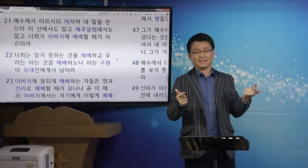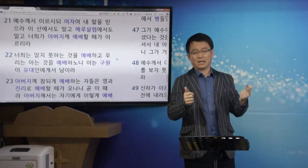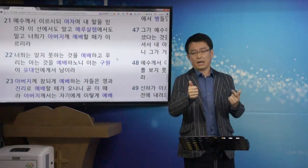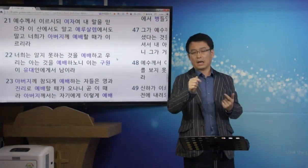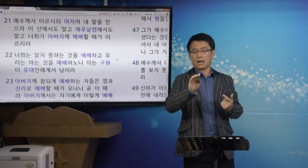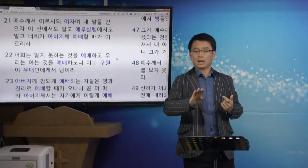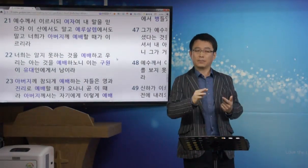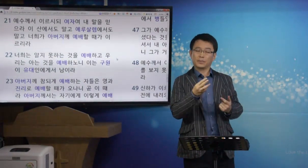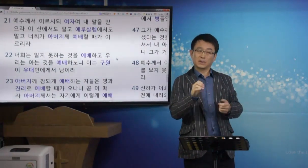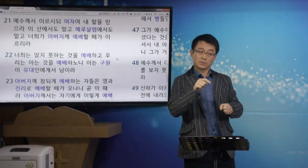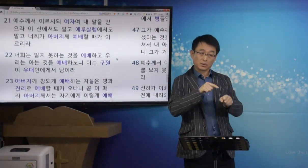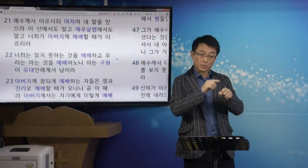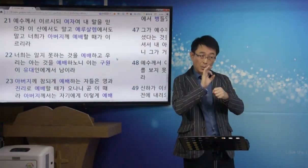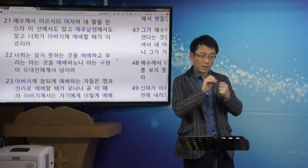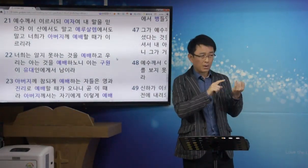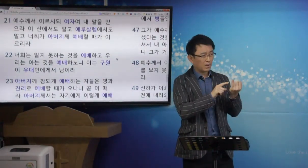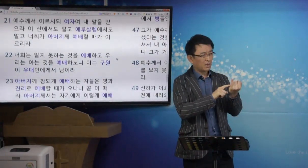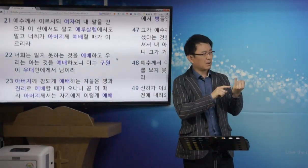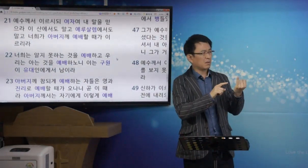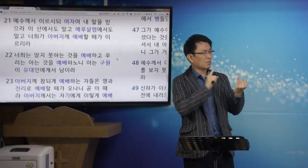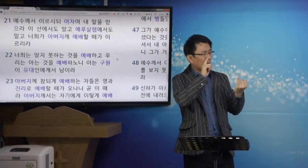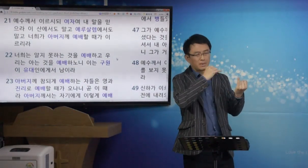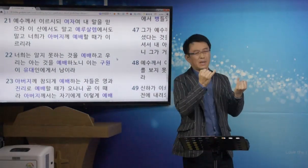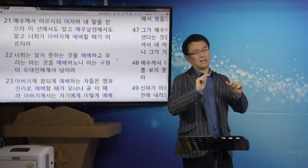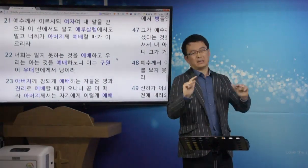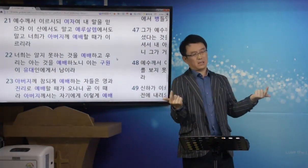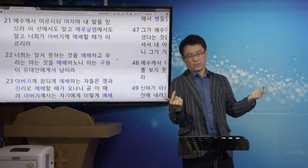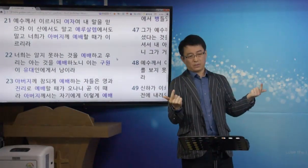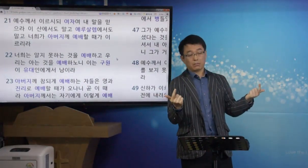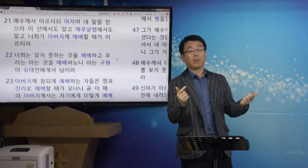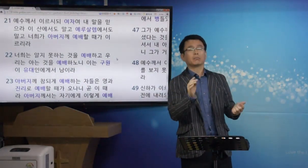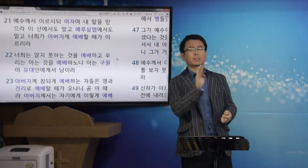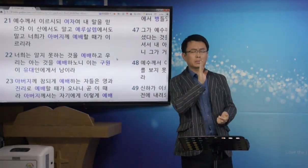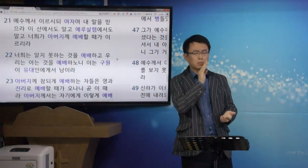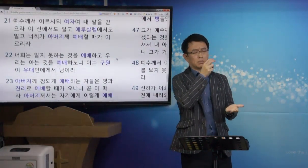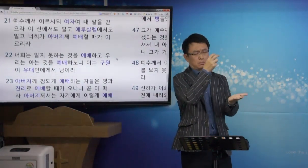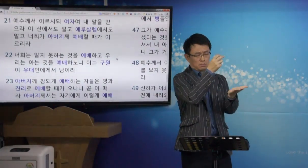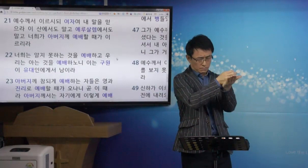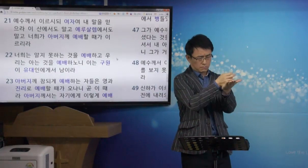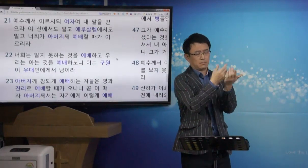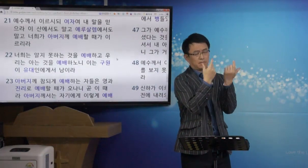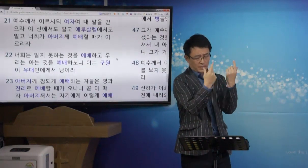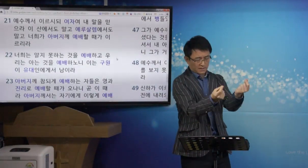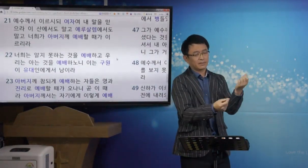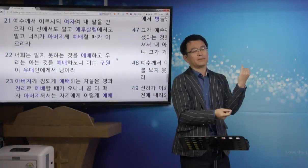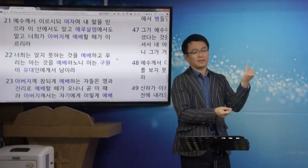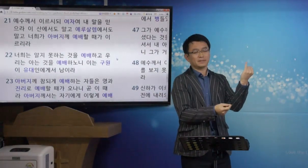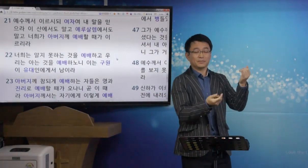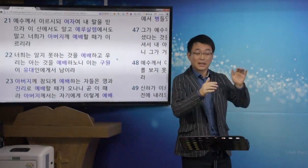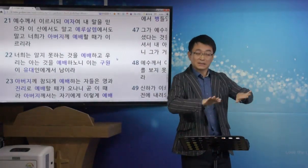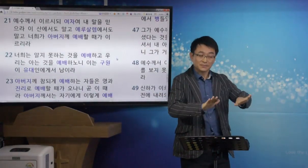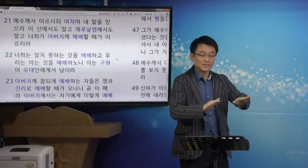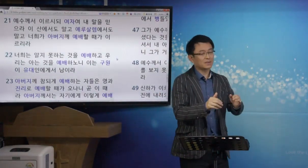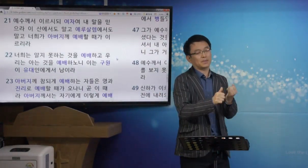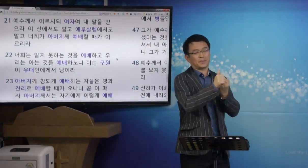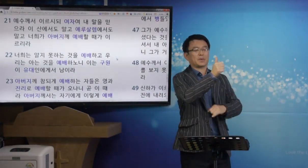창녀가 아닌 합법적인 결혼의 모습이고 더러운 여인이 아닌 법적으로